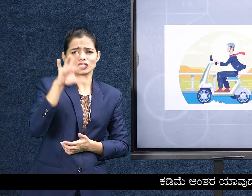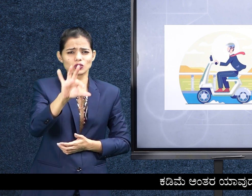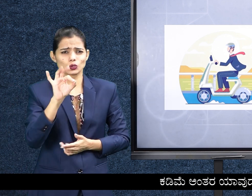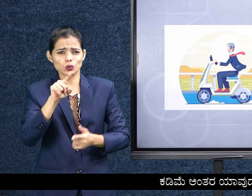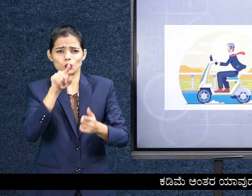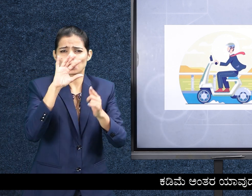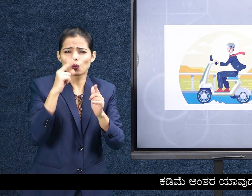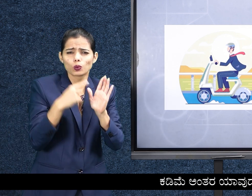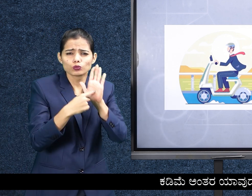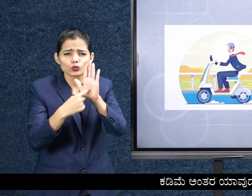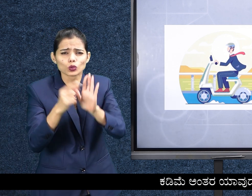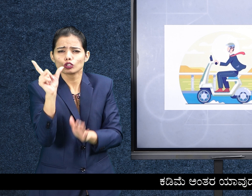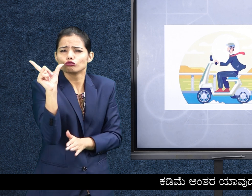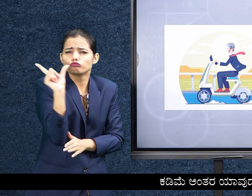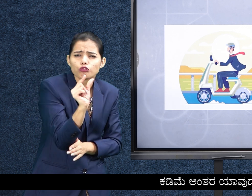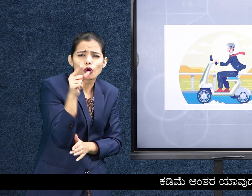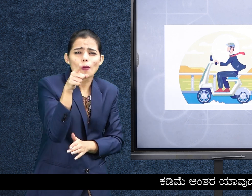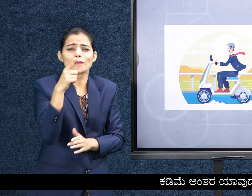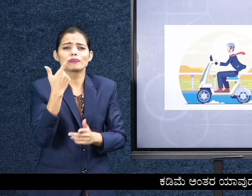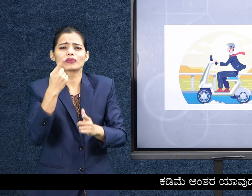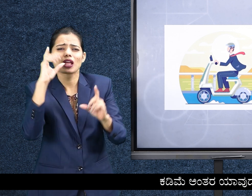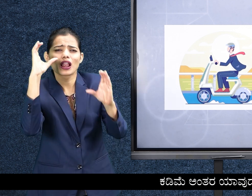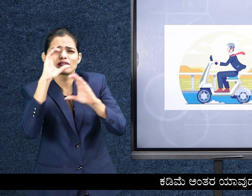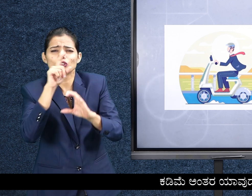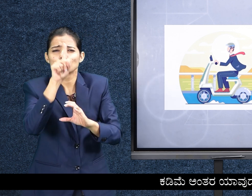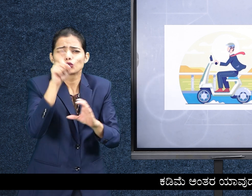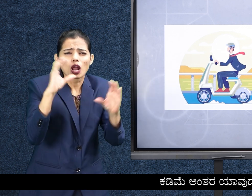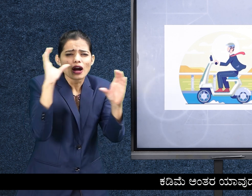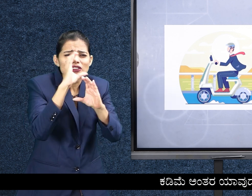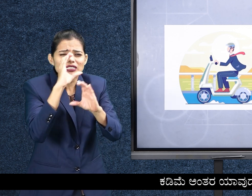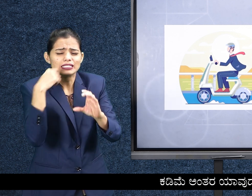ಕಡಿಮೆ ಅಂತರ ಯಾವುದು? ಸಂದಿಗ್ಧತೆ ಇದೆ.